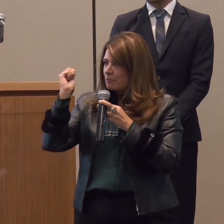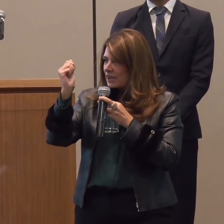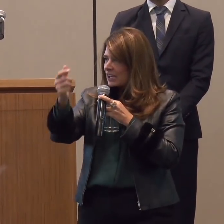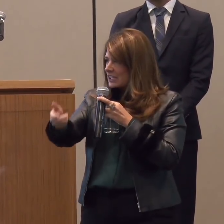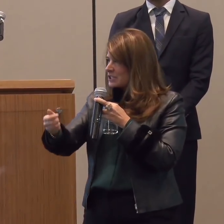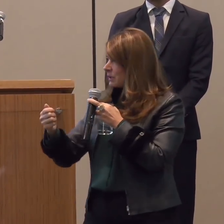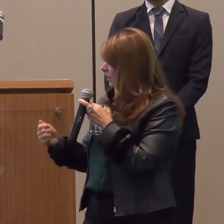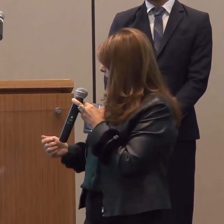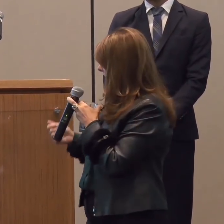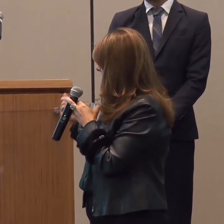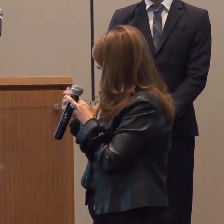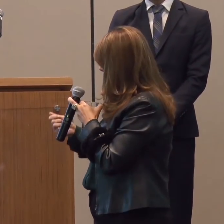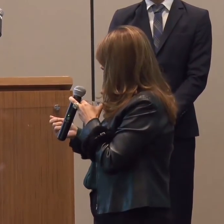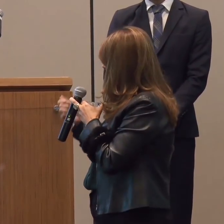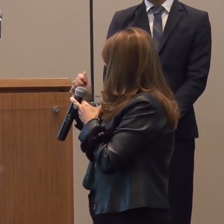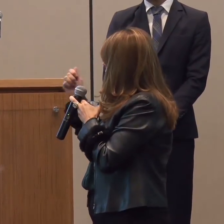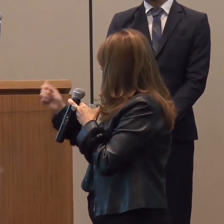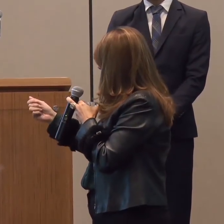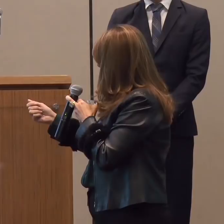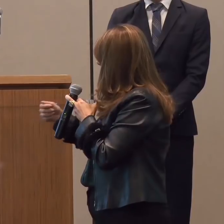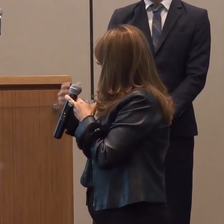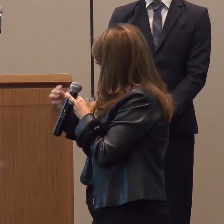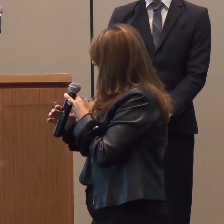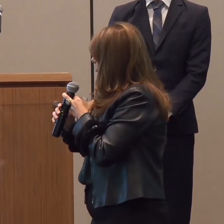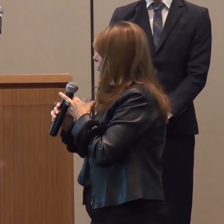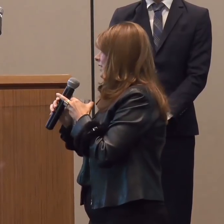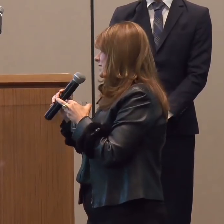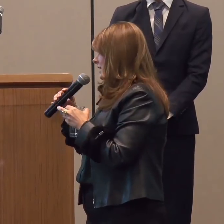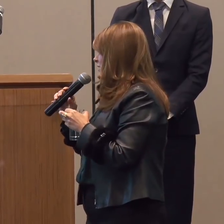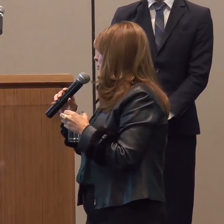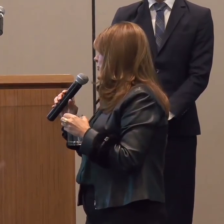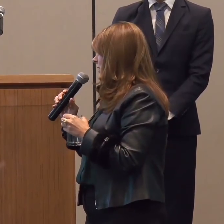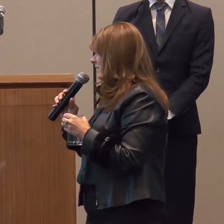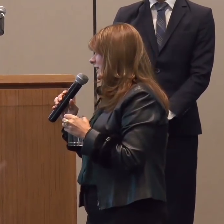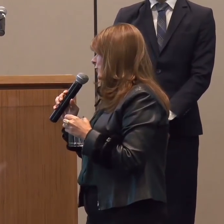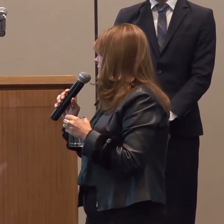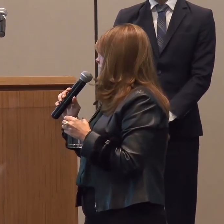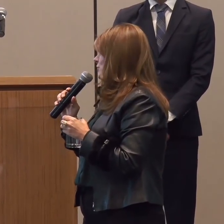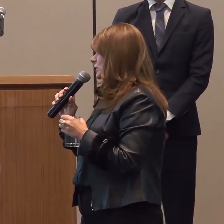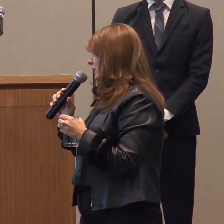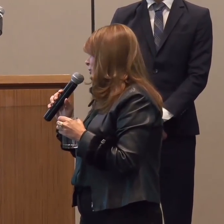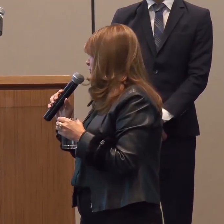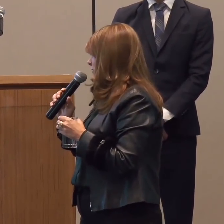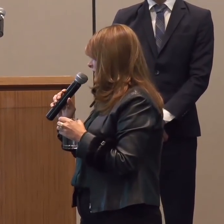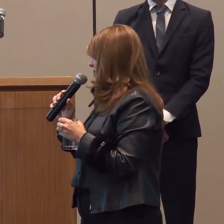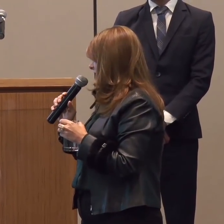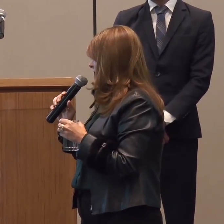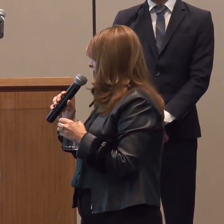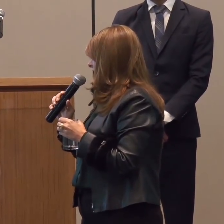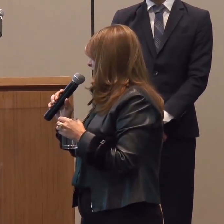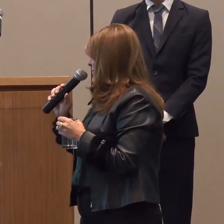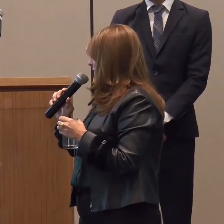le paga la leasing banco al y sin arco o al banco y así pueden acceder a las oportunidad de crédito que a veces no tenían la oportunidad